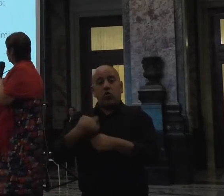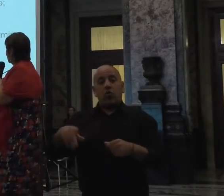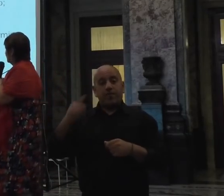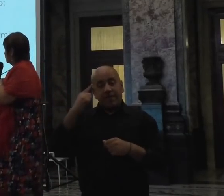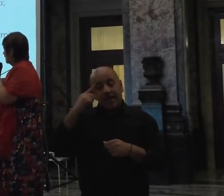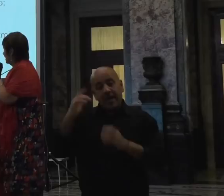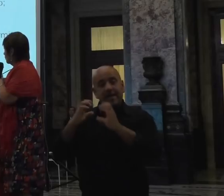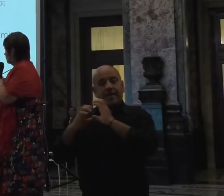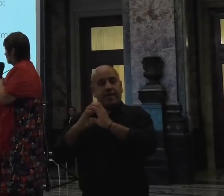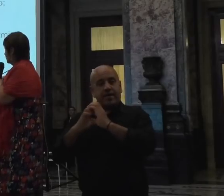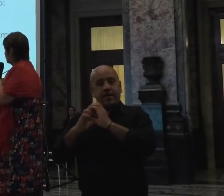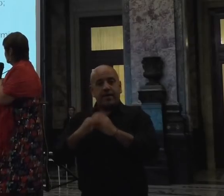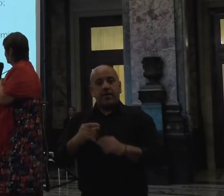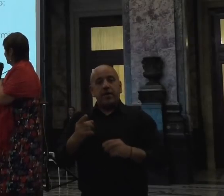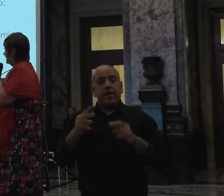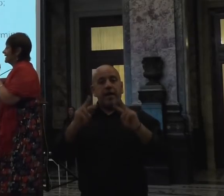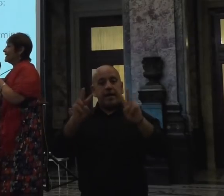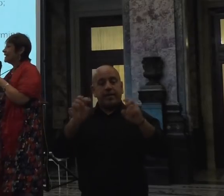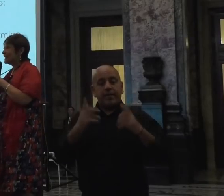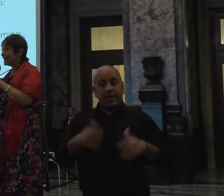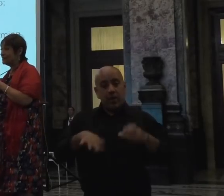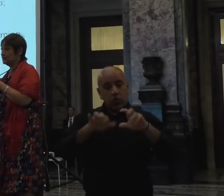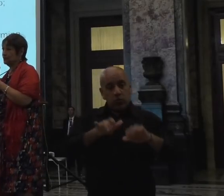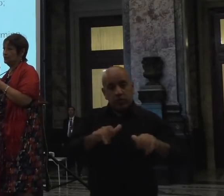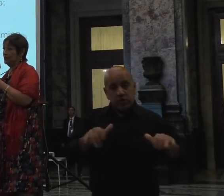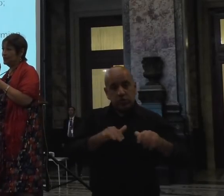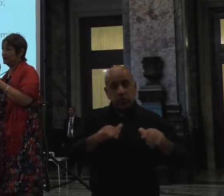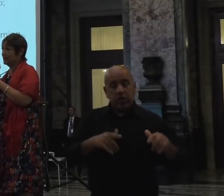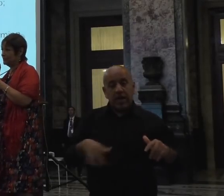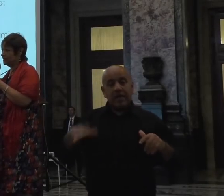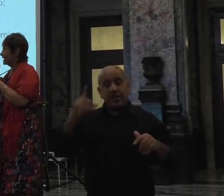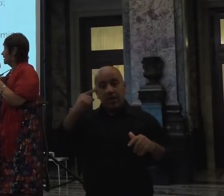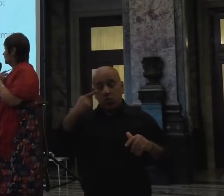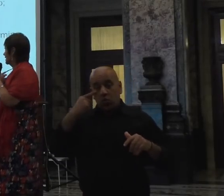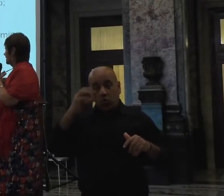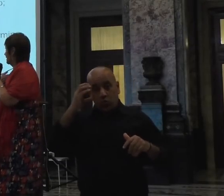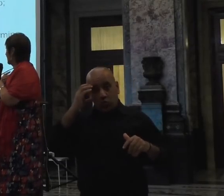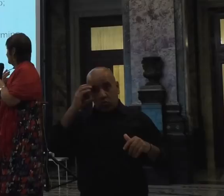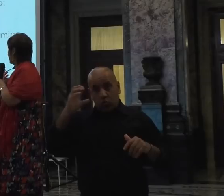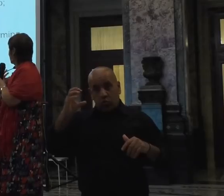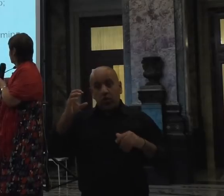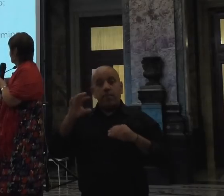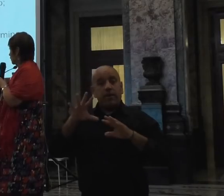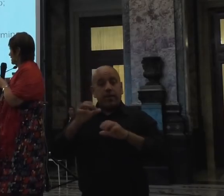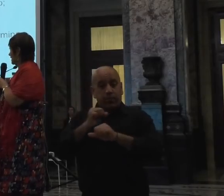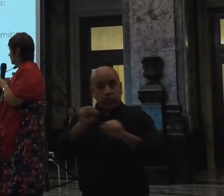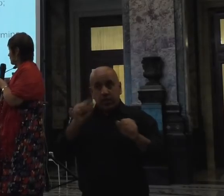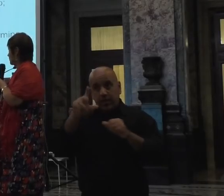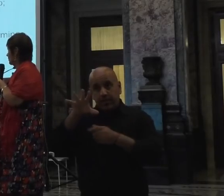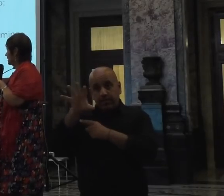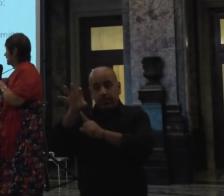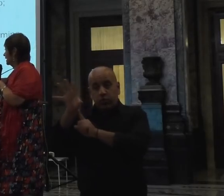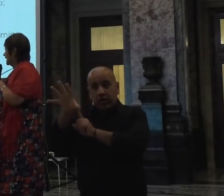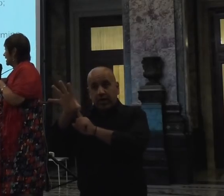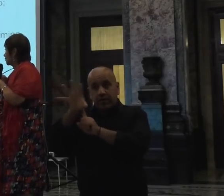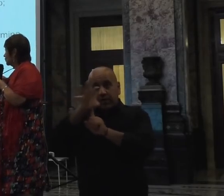respecto a la actividad involucrada en la computación cortical y que esto es lo que limita nuestra habilidad para procesar